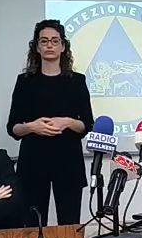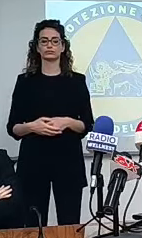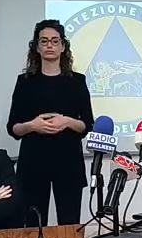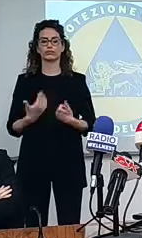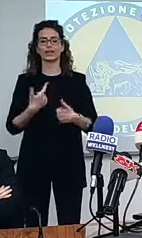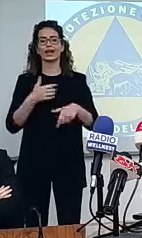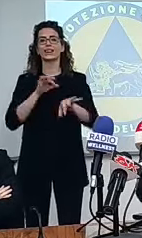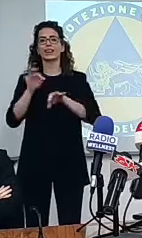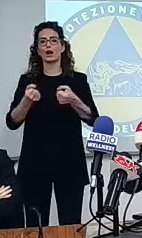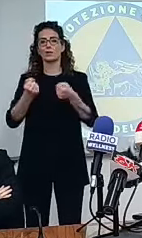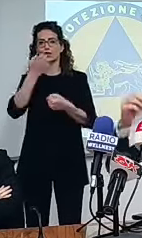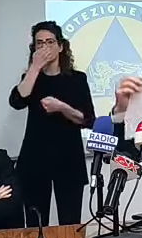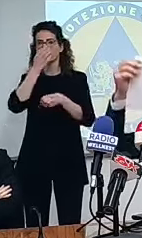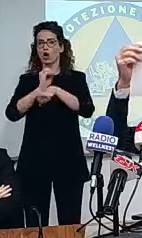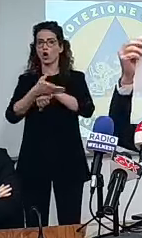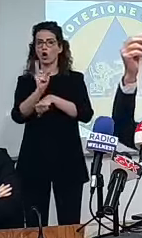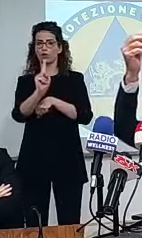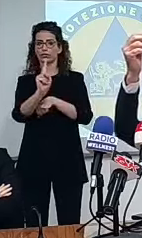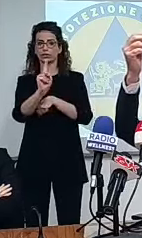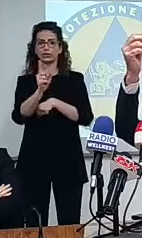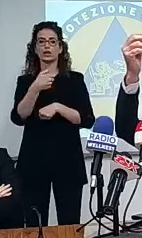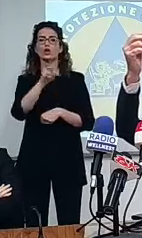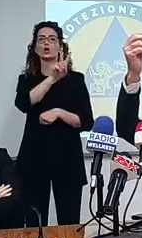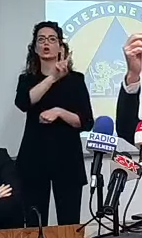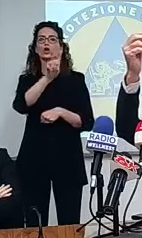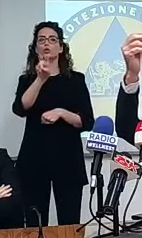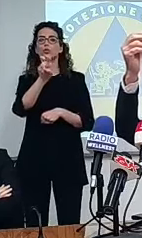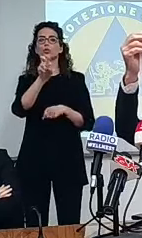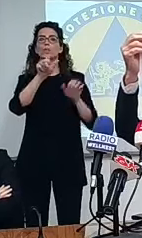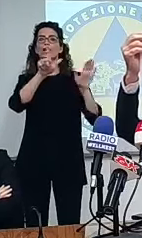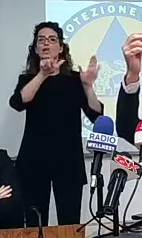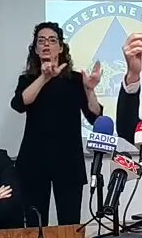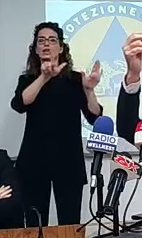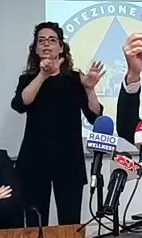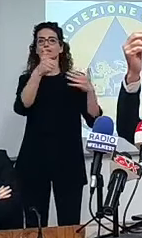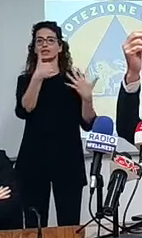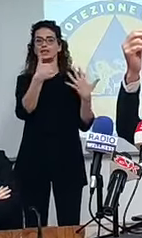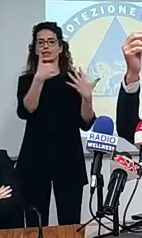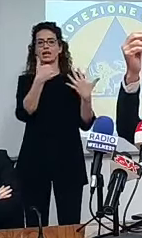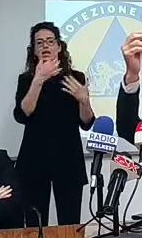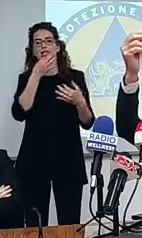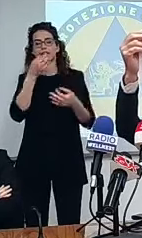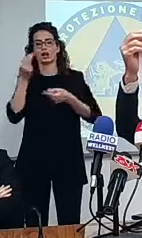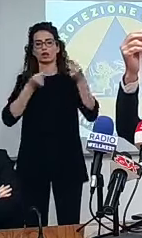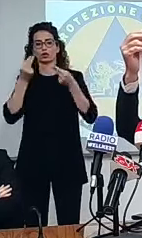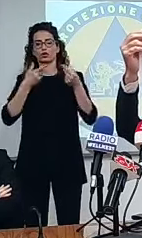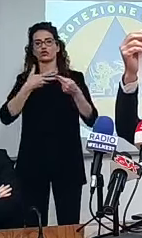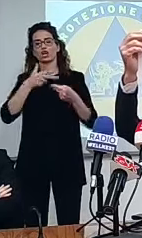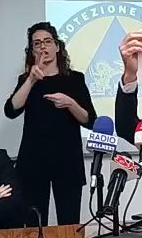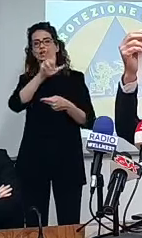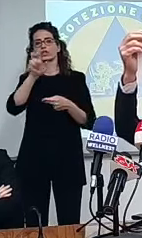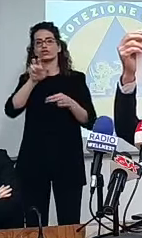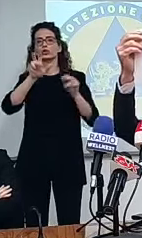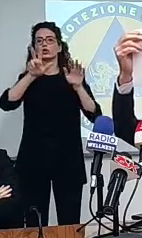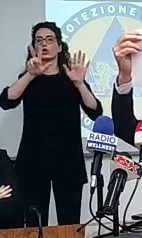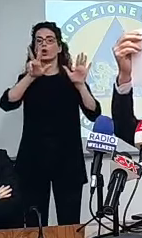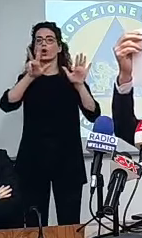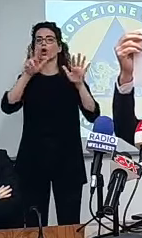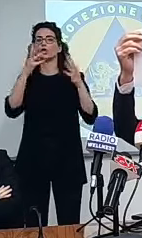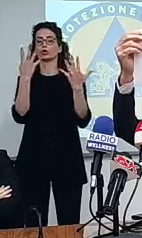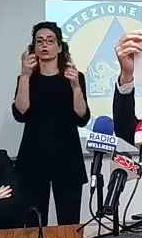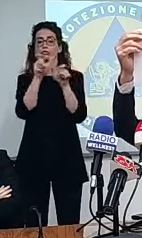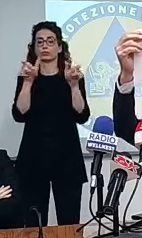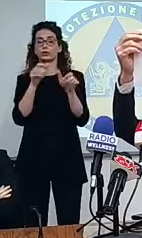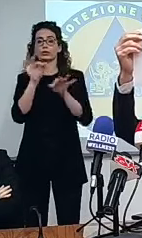Le terapie intensive non Covid sono 2,76, cioè vuol dire che in totale abbiamo 389 persone in terapia intensiva